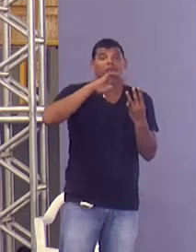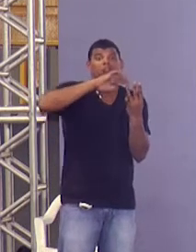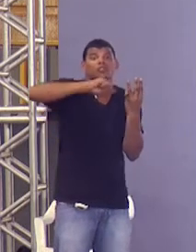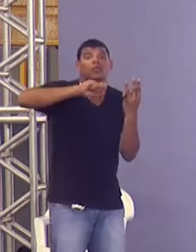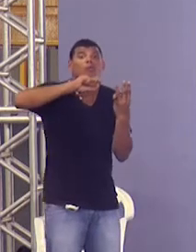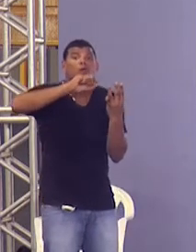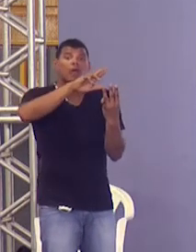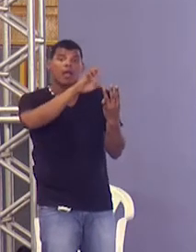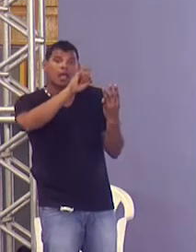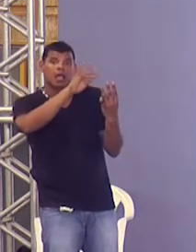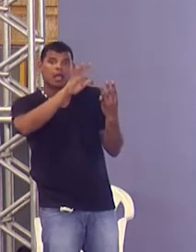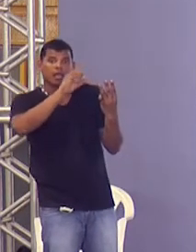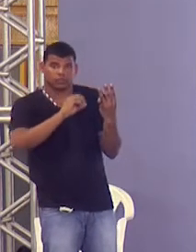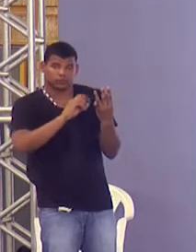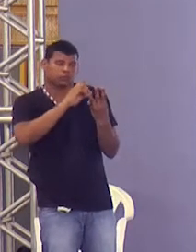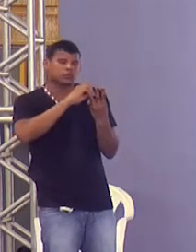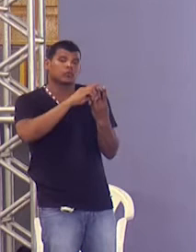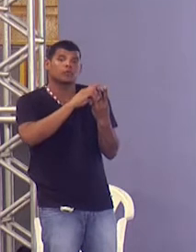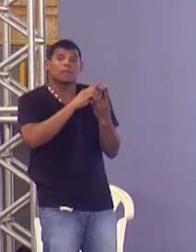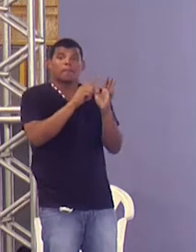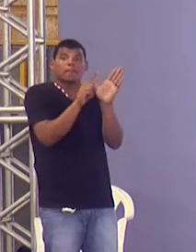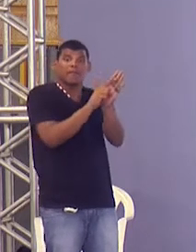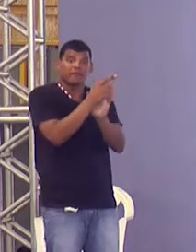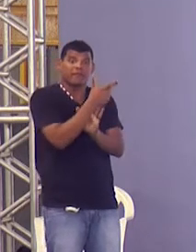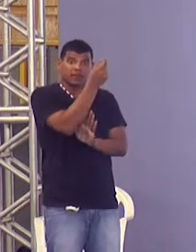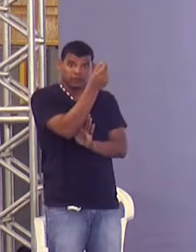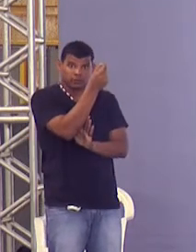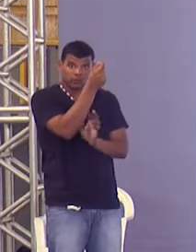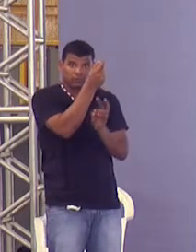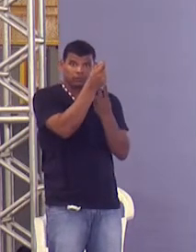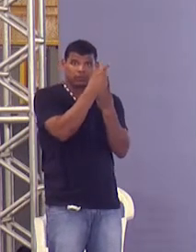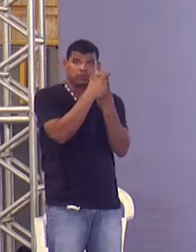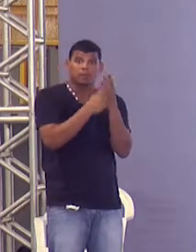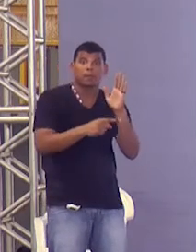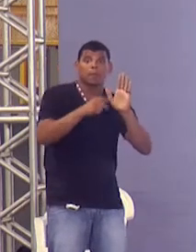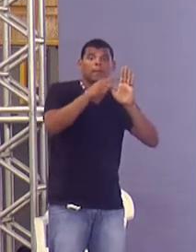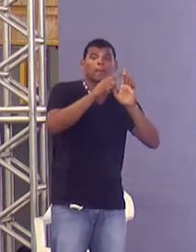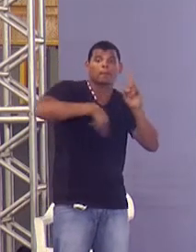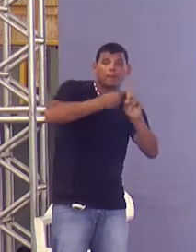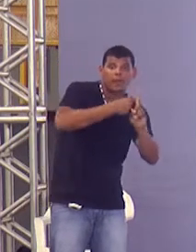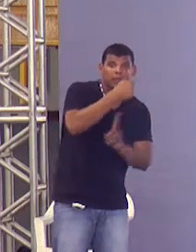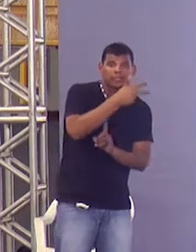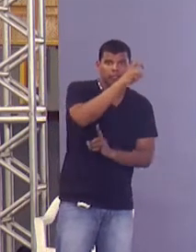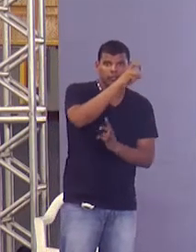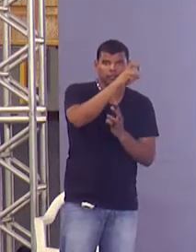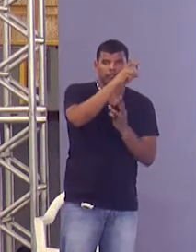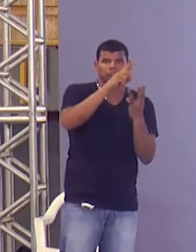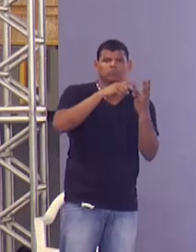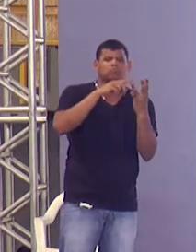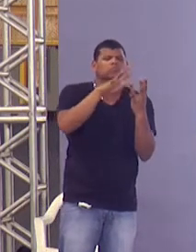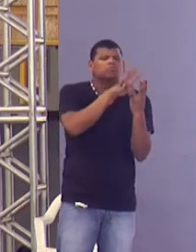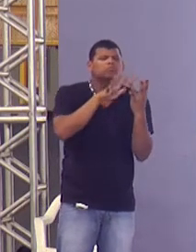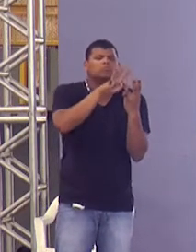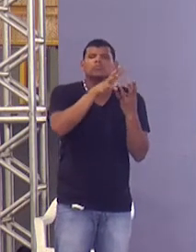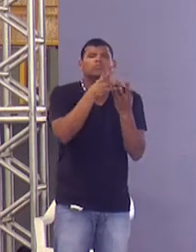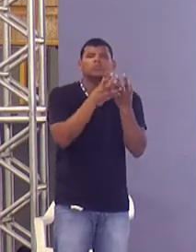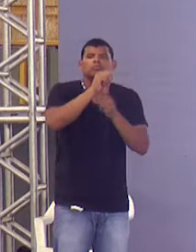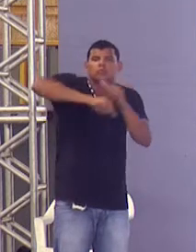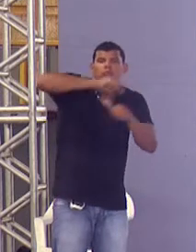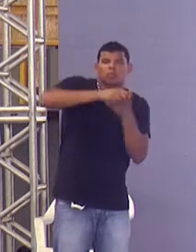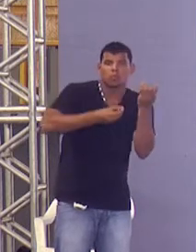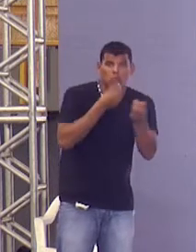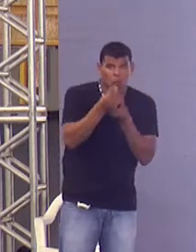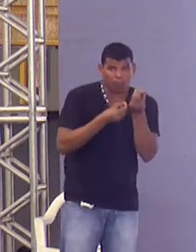20 unidades do minuendo e adicionar 15 no subtraendo? Como é que você vai fazer